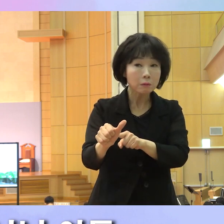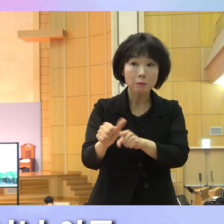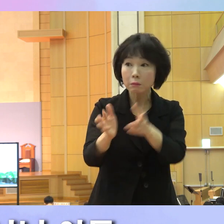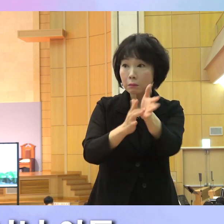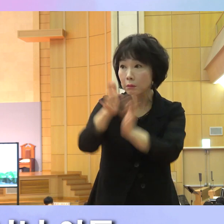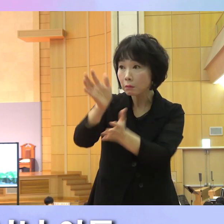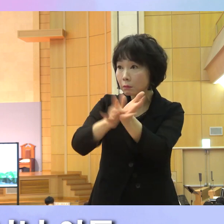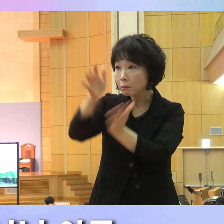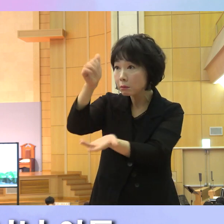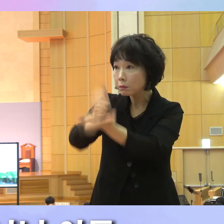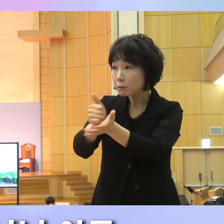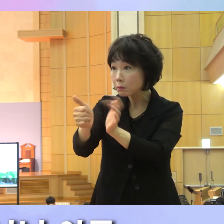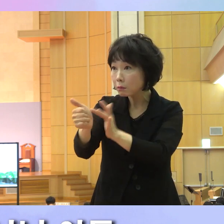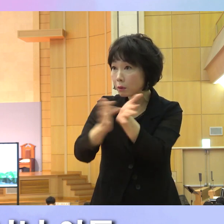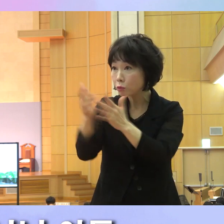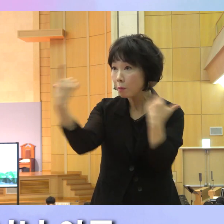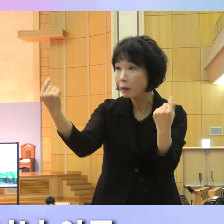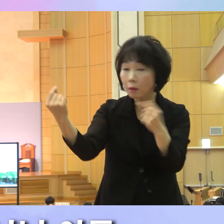예수가 아니냐.